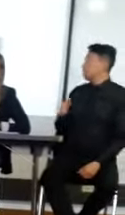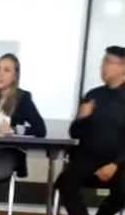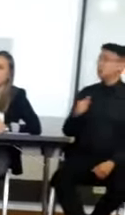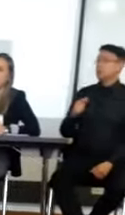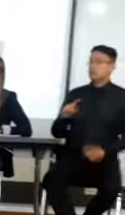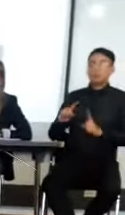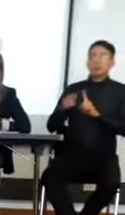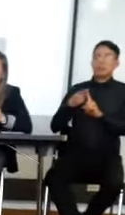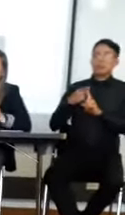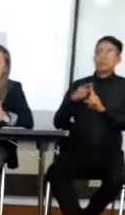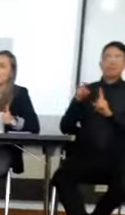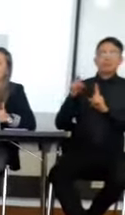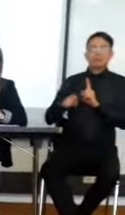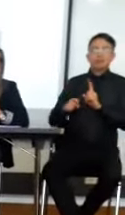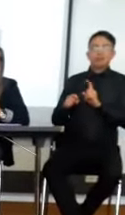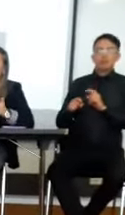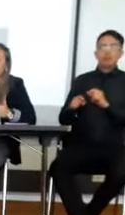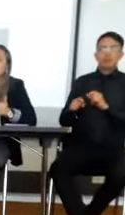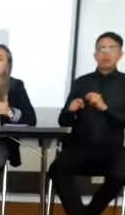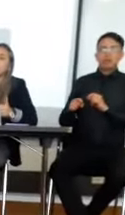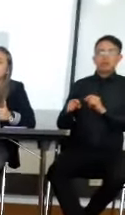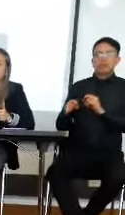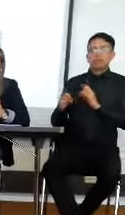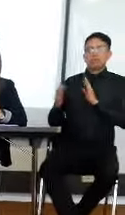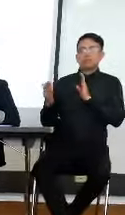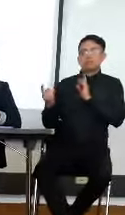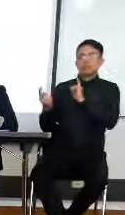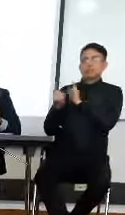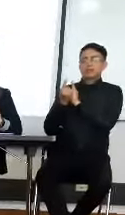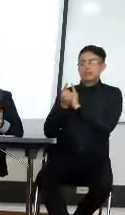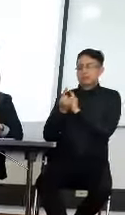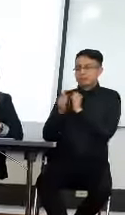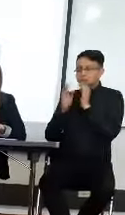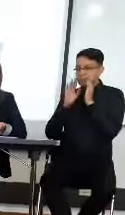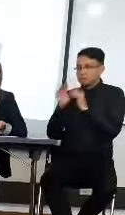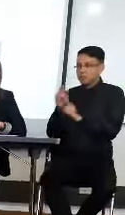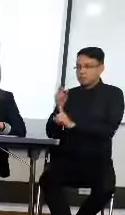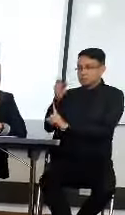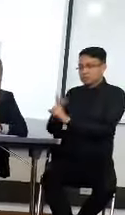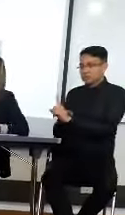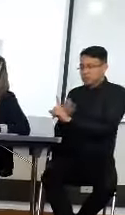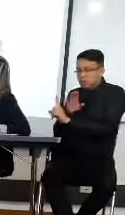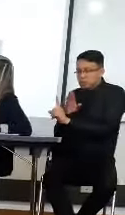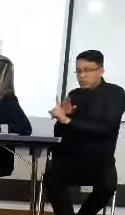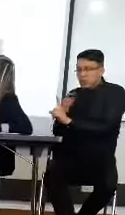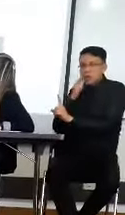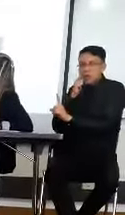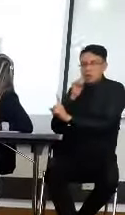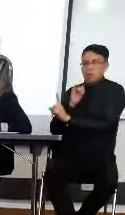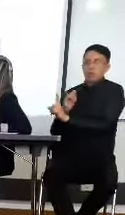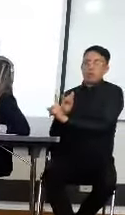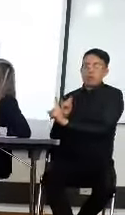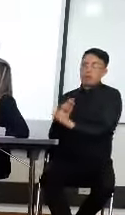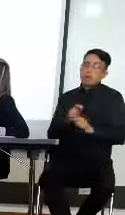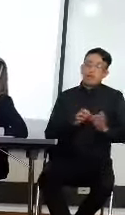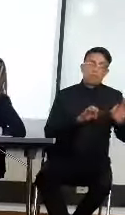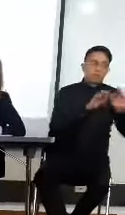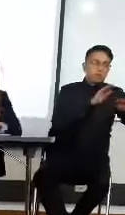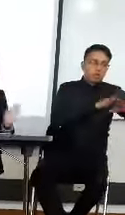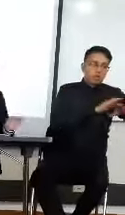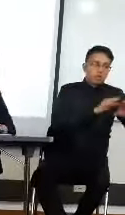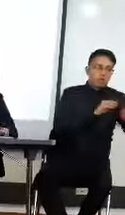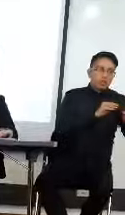primer paso es el que me va a garantizar un acercamiento con la persona y a reconocer a ese otro ser humano, ¿cierto? Es un encuentro